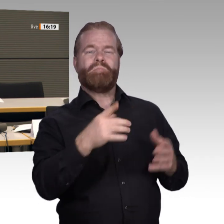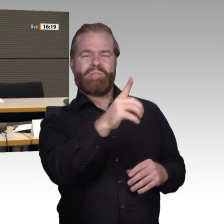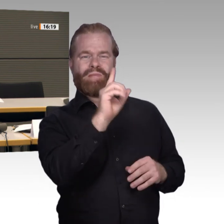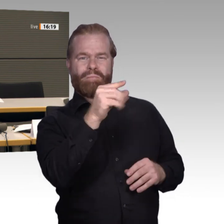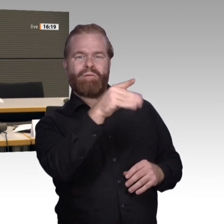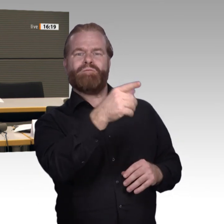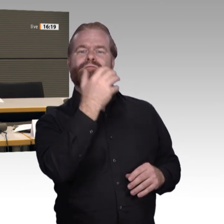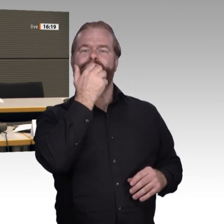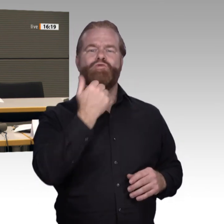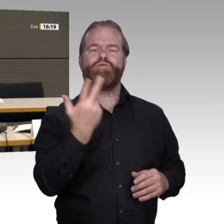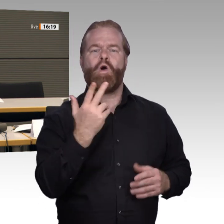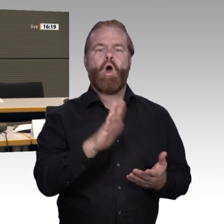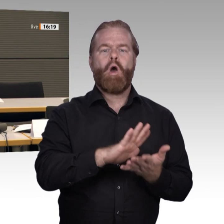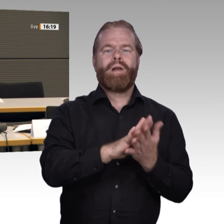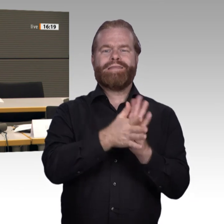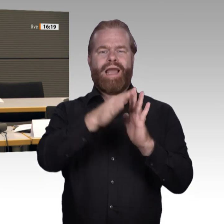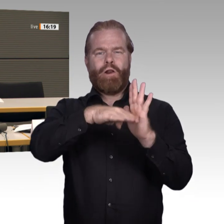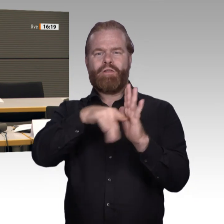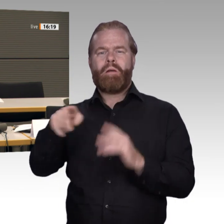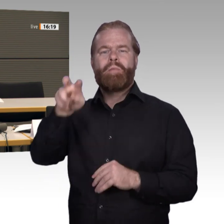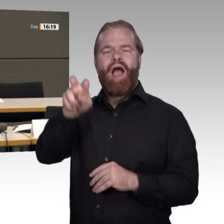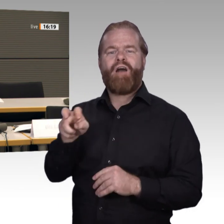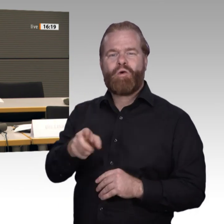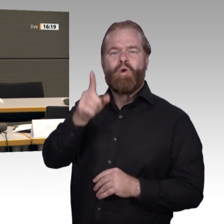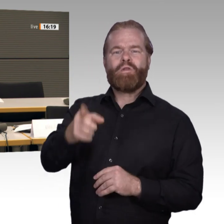nicht angerechnet werden. Bitte begründen Sie uns diesen Vorschlag